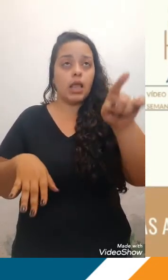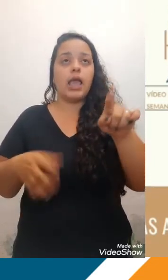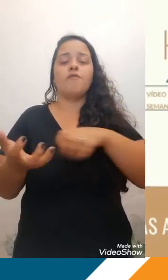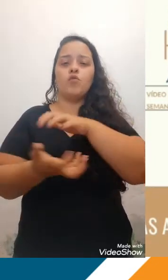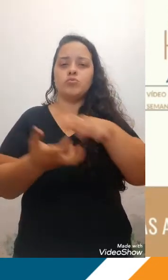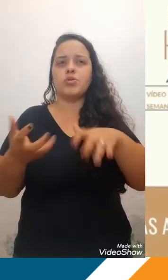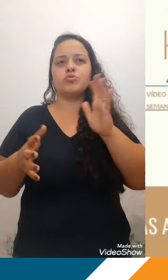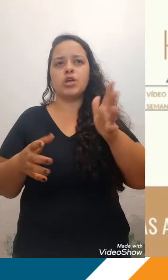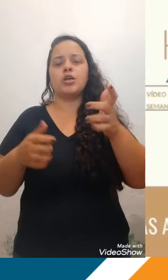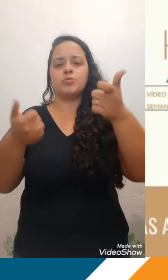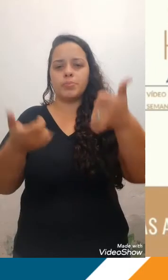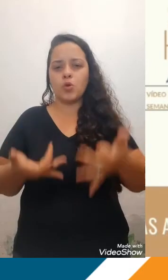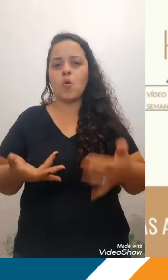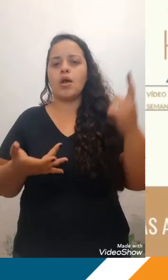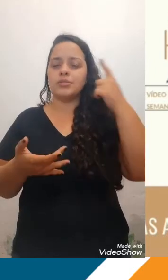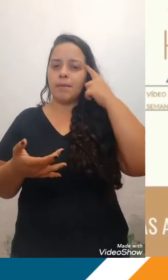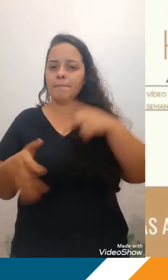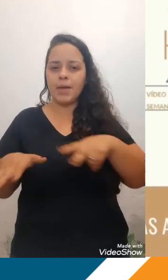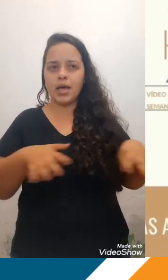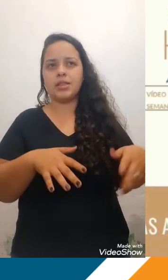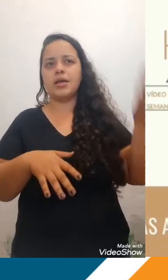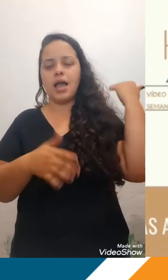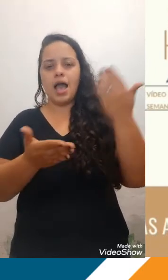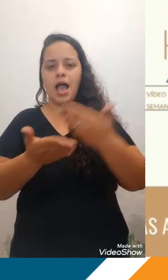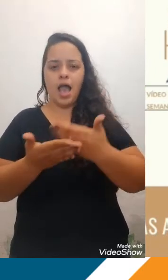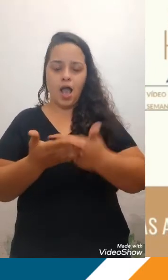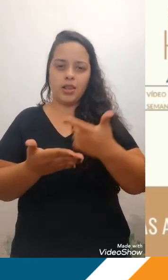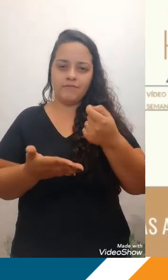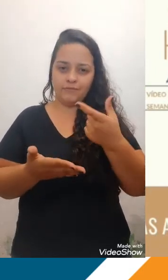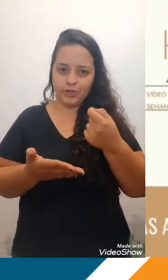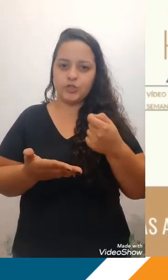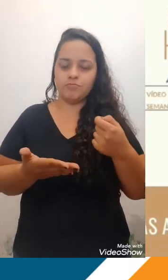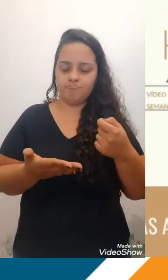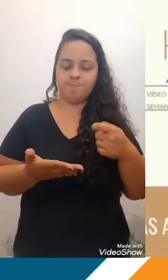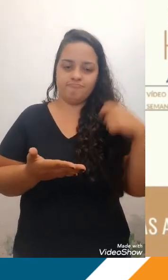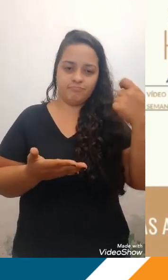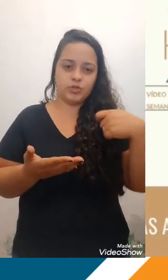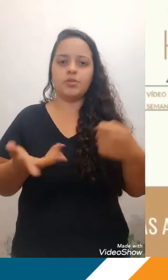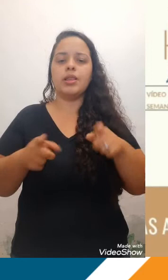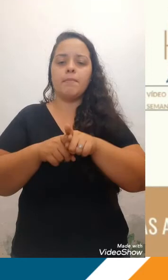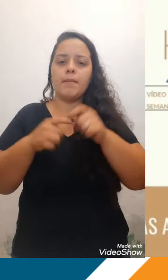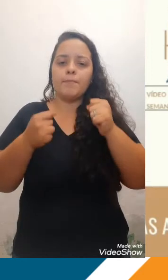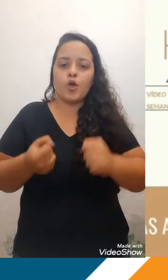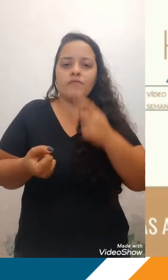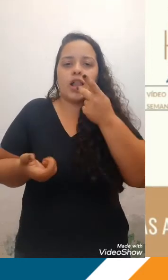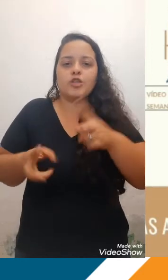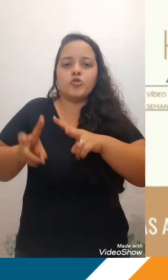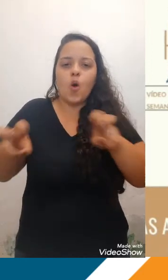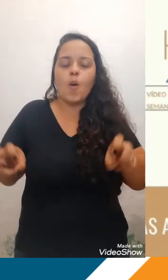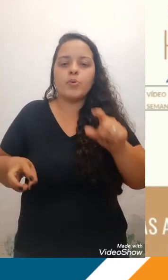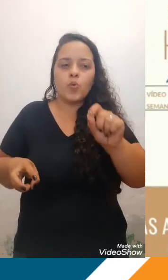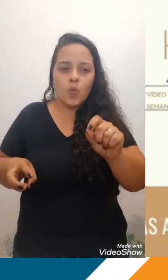foi explicada na videoaula da semana 20, vale a pena vocês irem conferir. Também podemos comentar sobre a